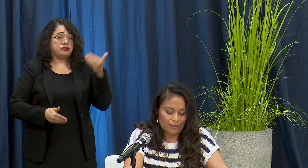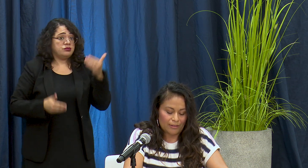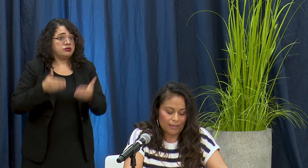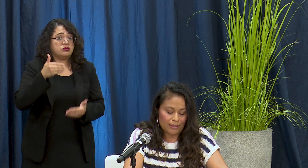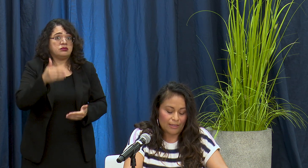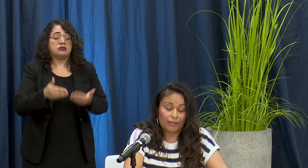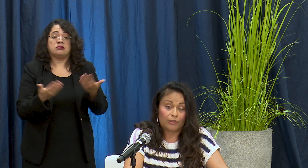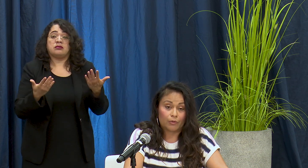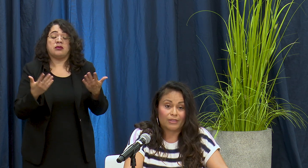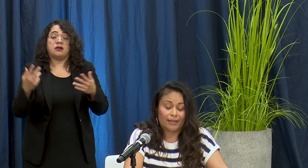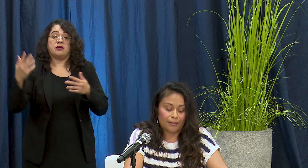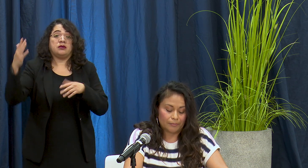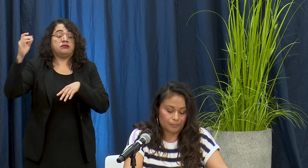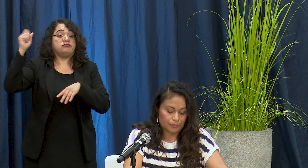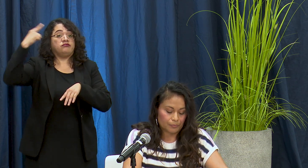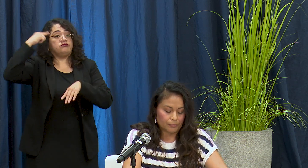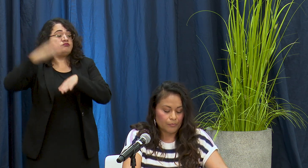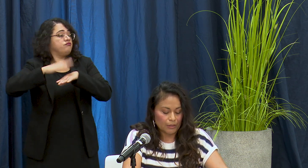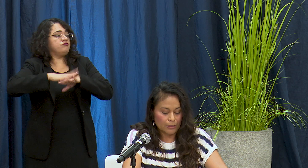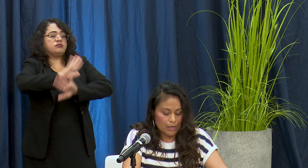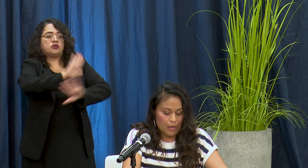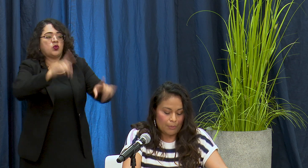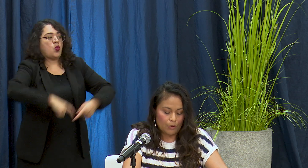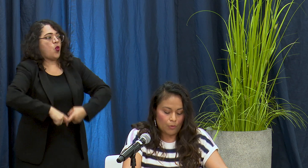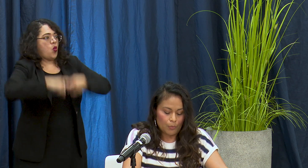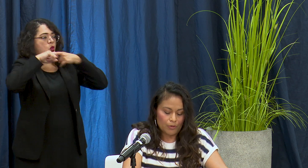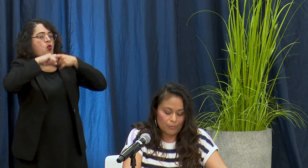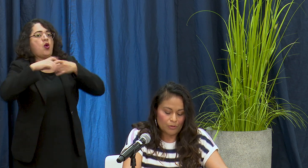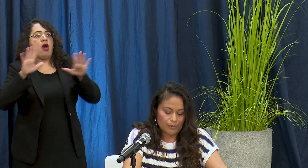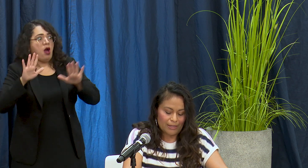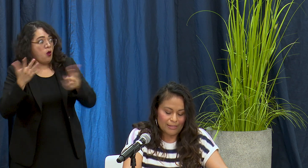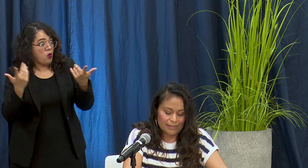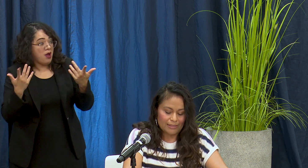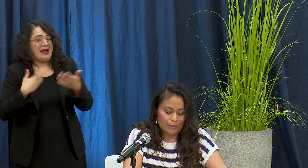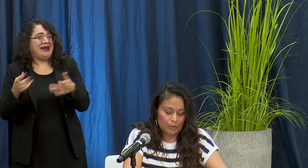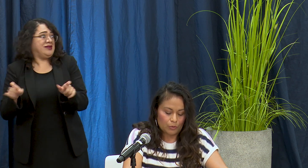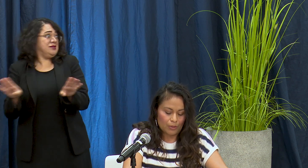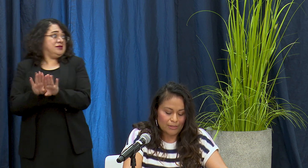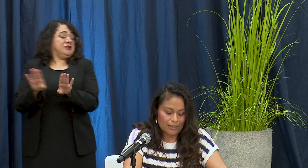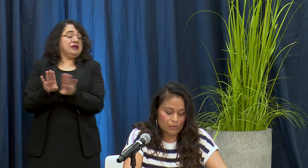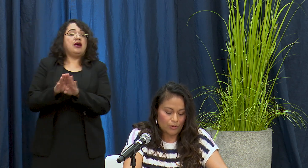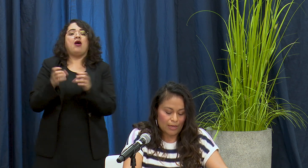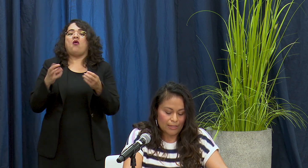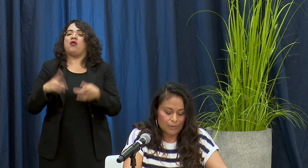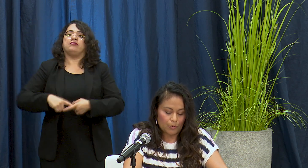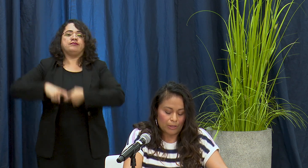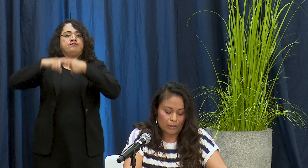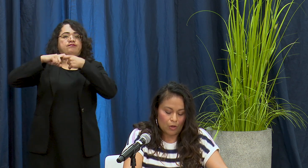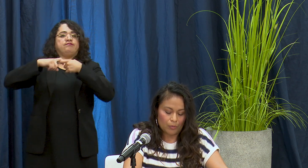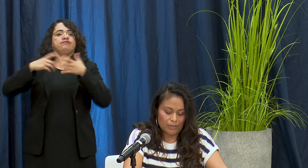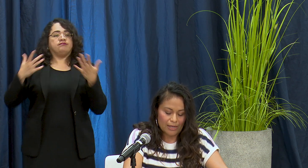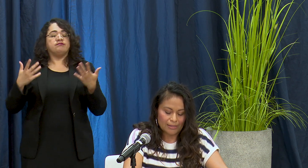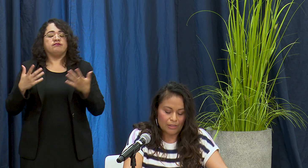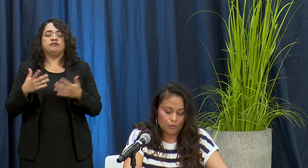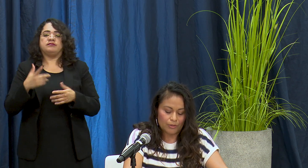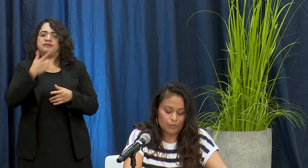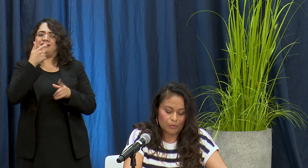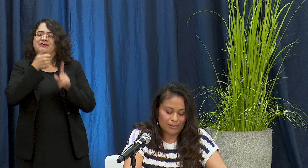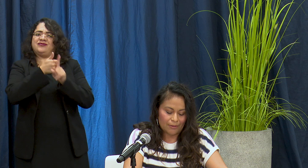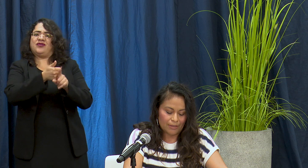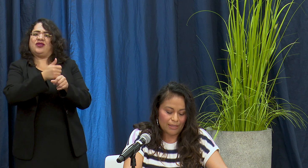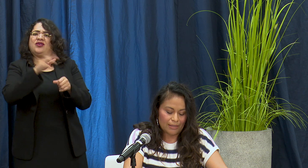o puede tener que retroceder. Pero hoy podemos ver estas reaperturas adicionales porque Long Beach ha